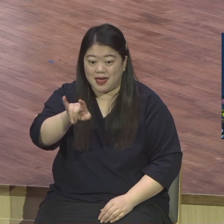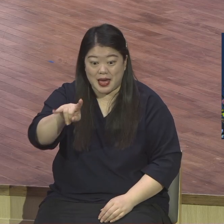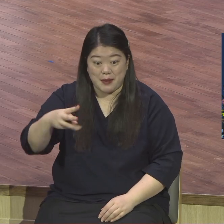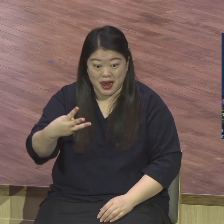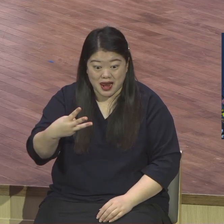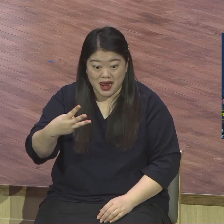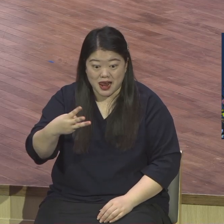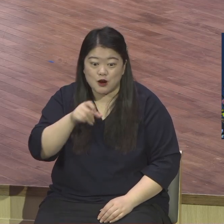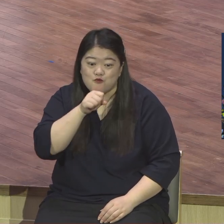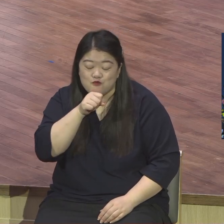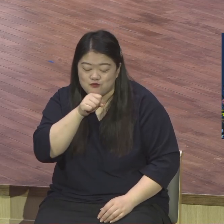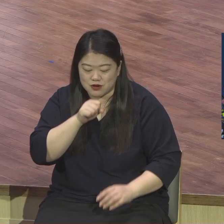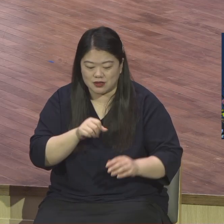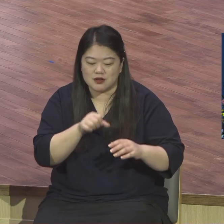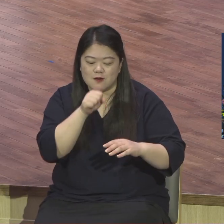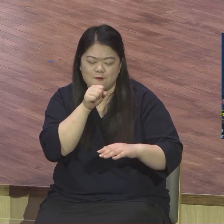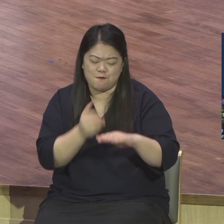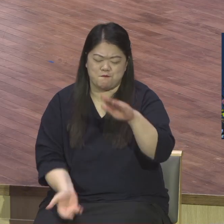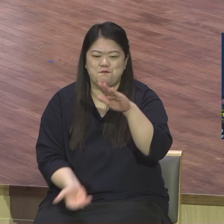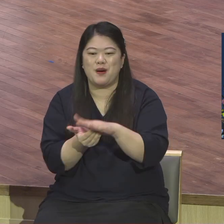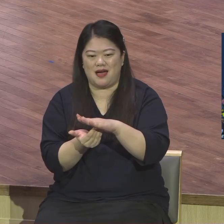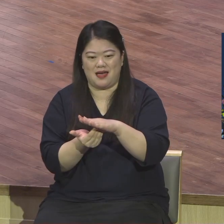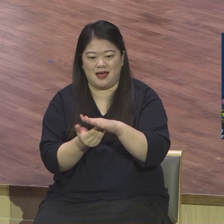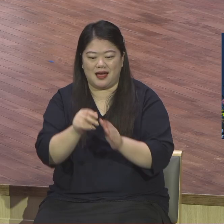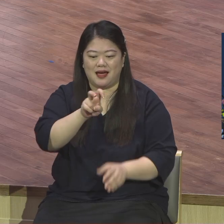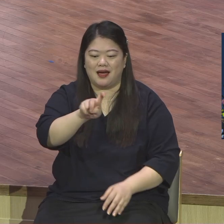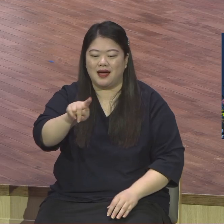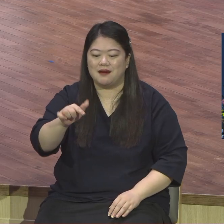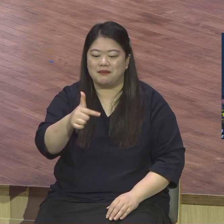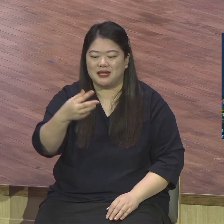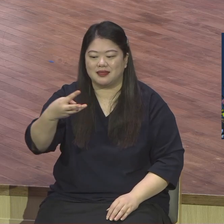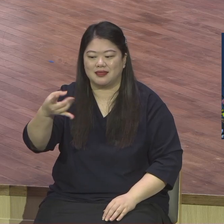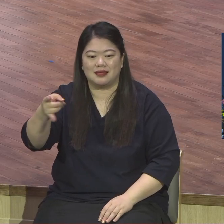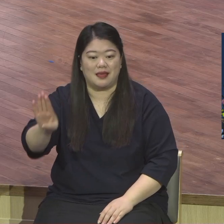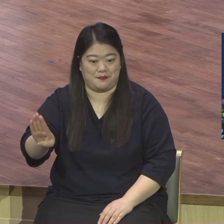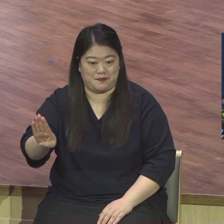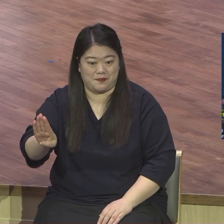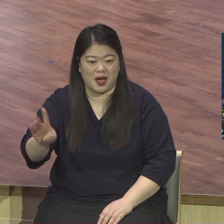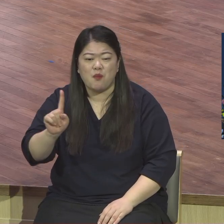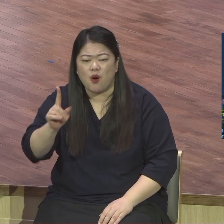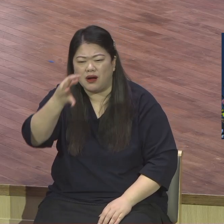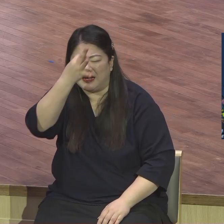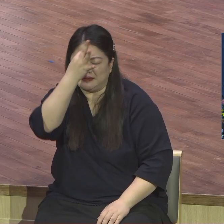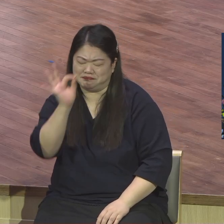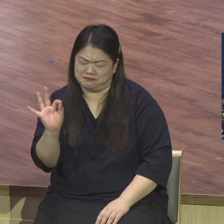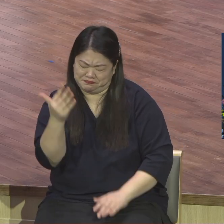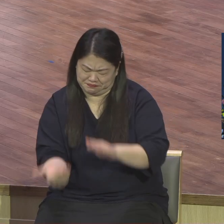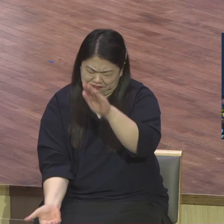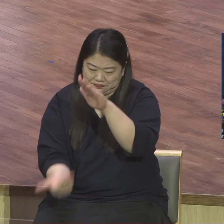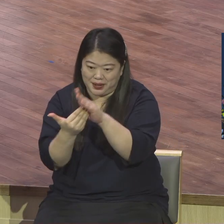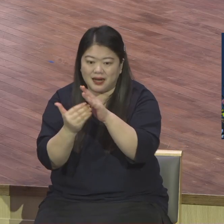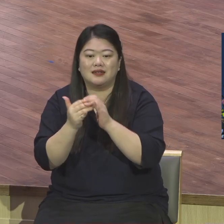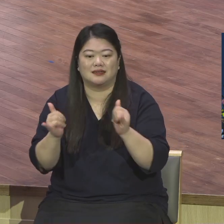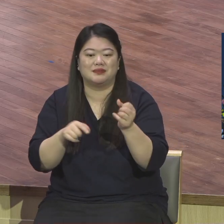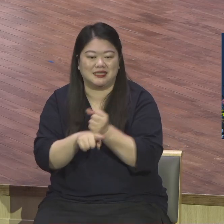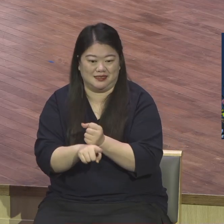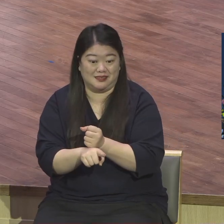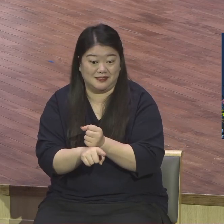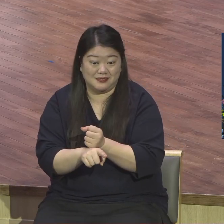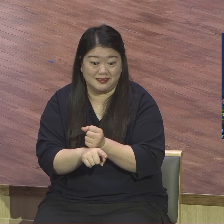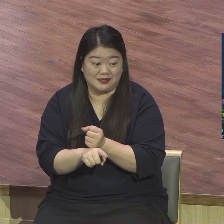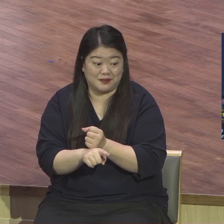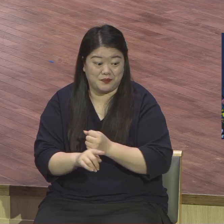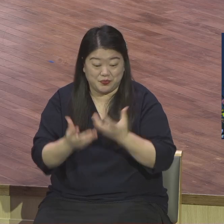용어, 만렙. 쉽게 설명하면 온라인 게임을 통해서 이 캐릭터들이